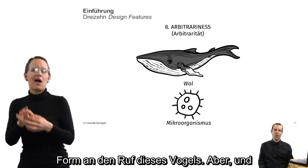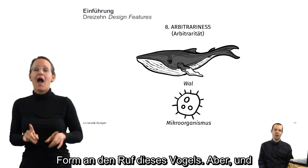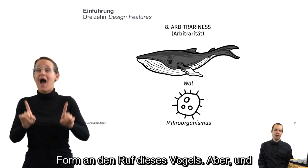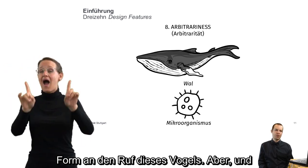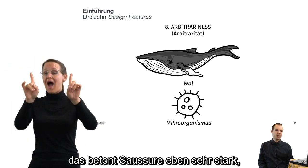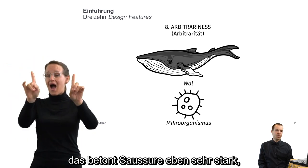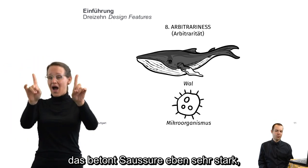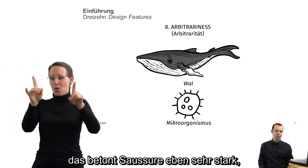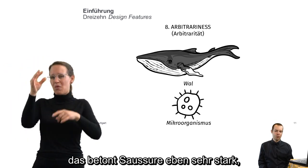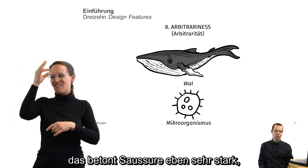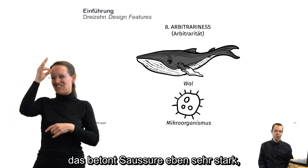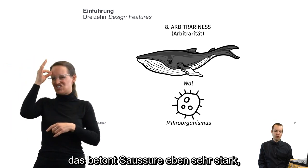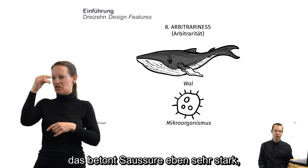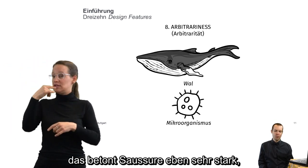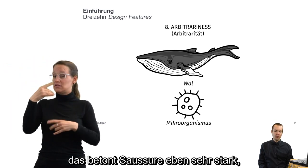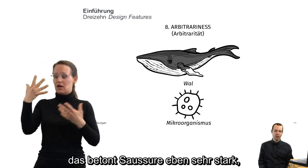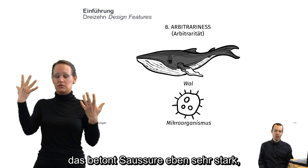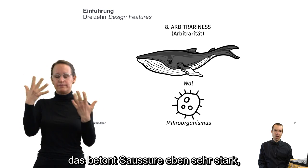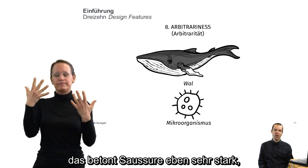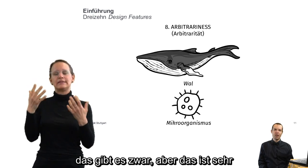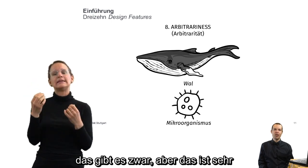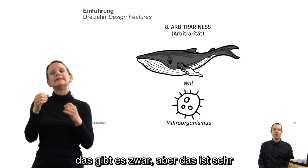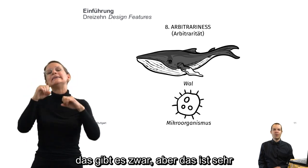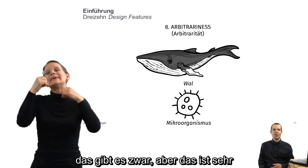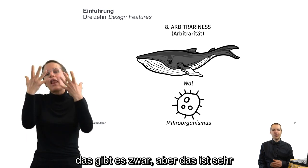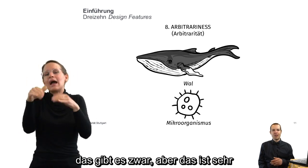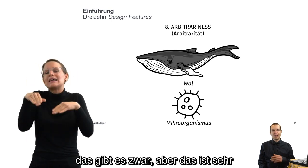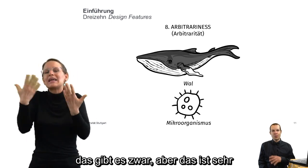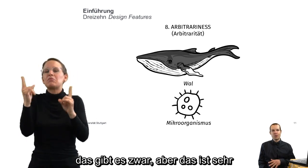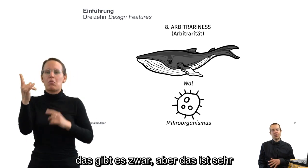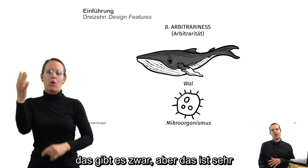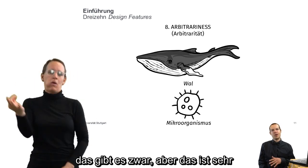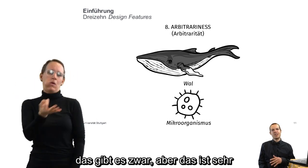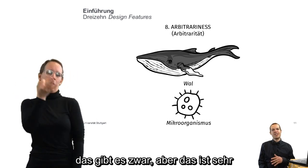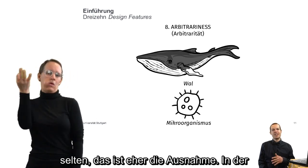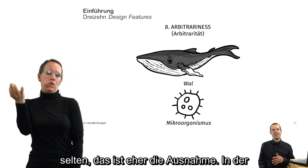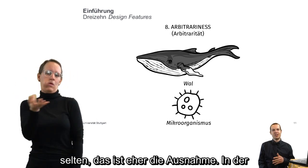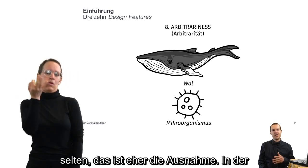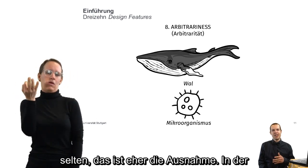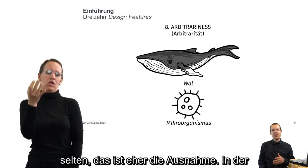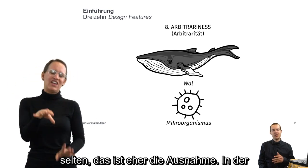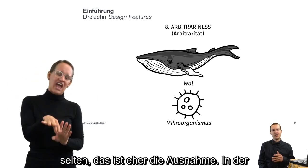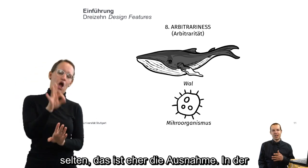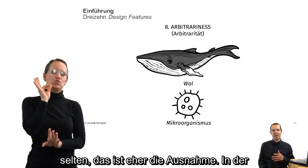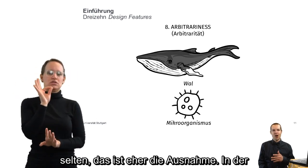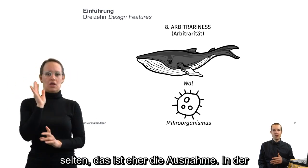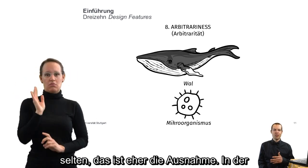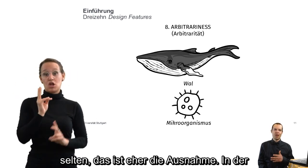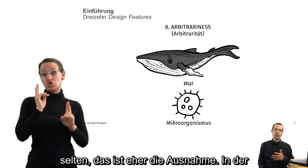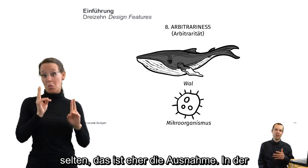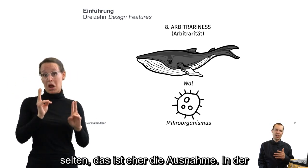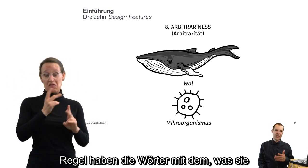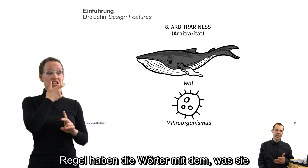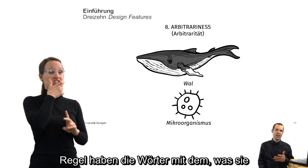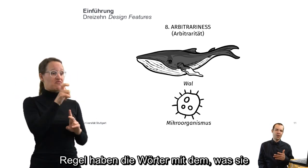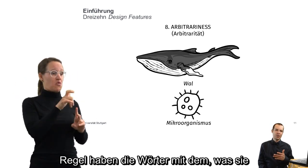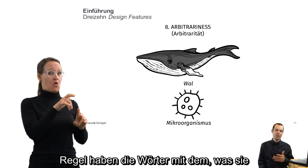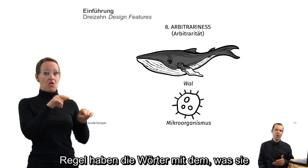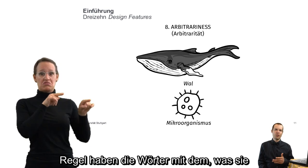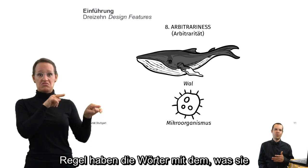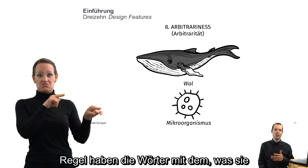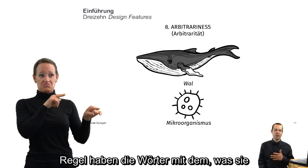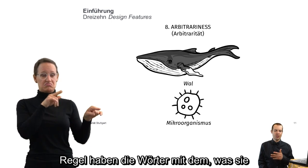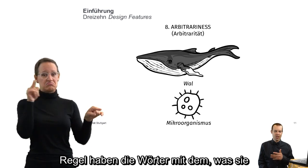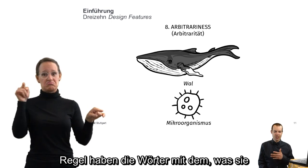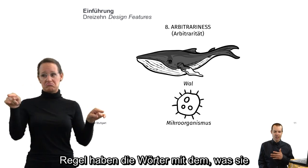Das und das betont so Syr eben sehr stark, das gibt es zwar, aber das ist sehr selten, das ist eher die Ausnahme. In der Regel haben